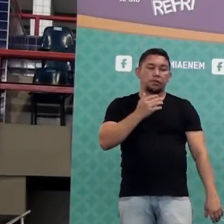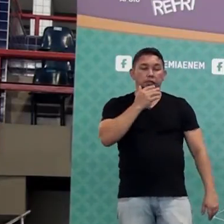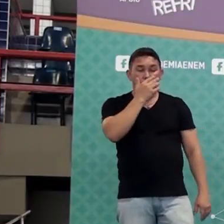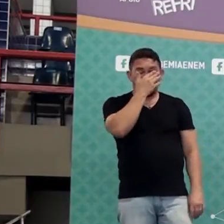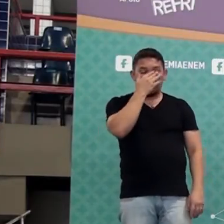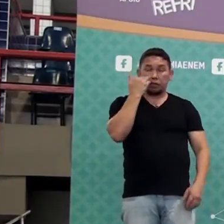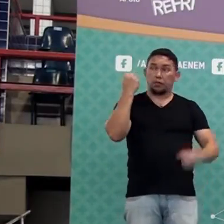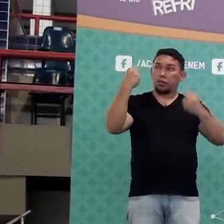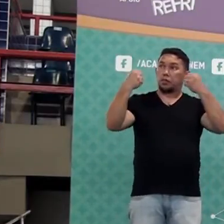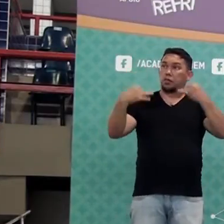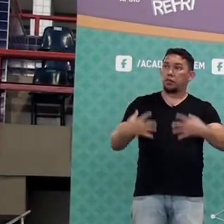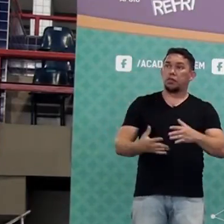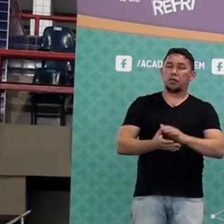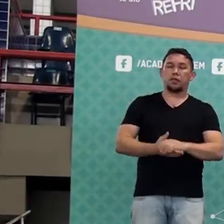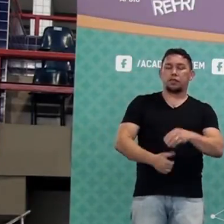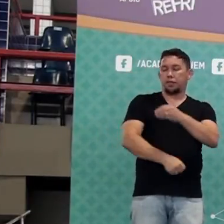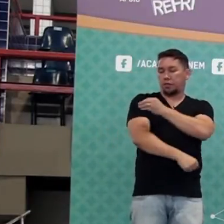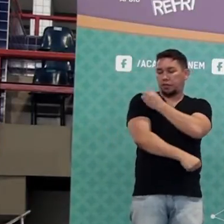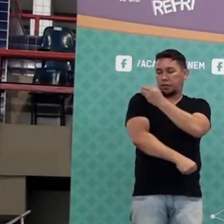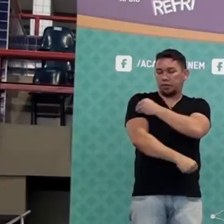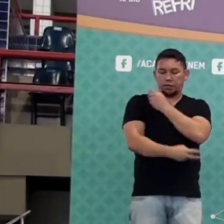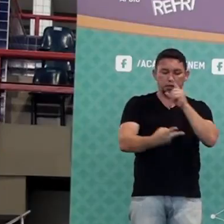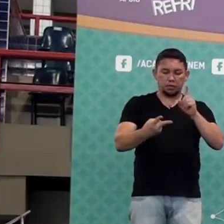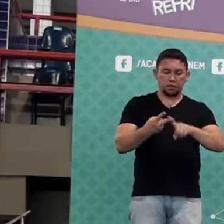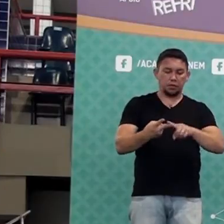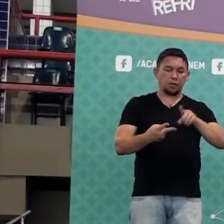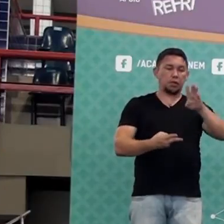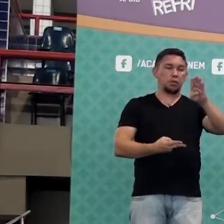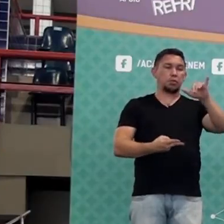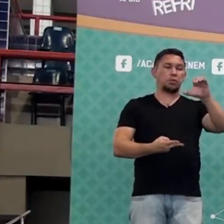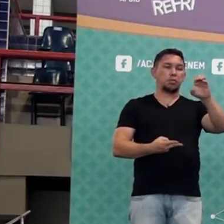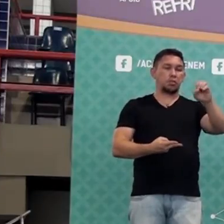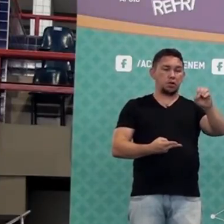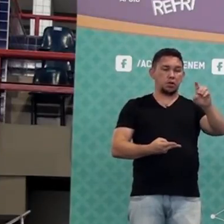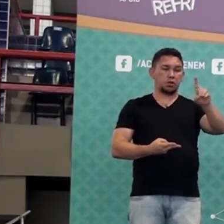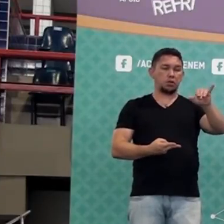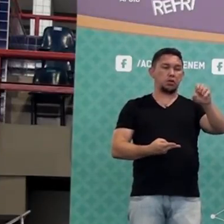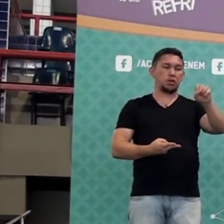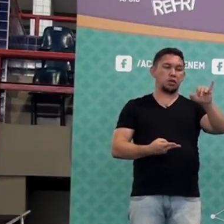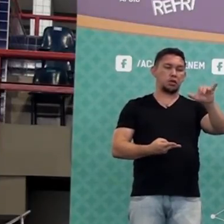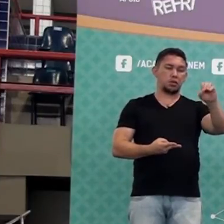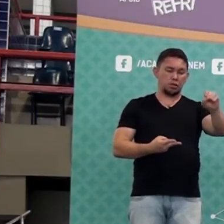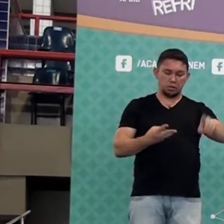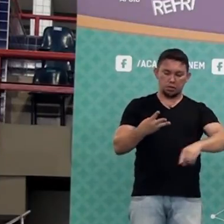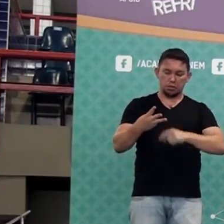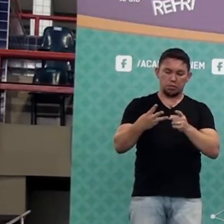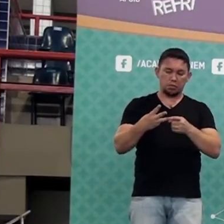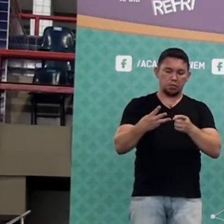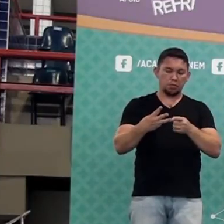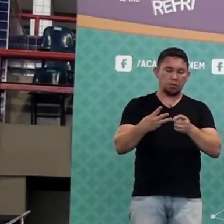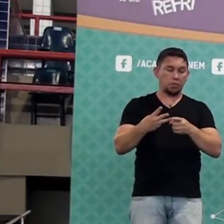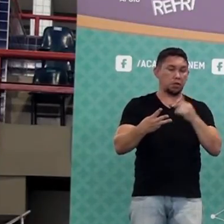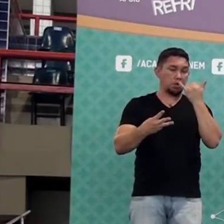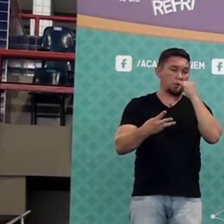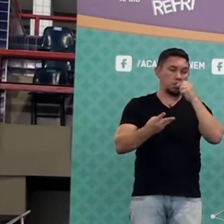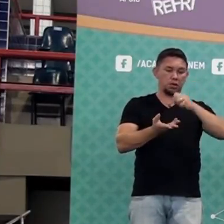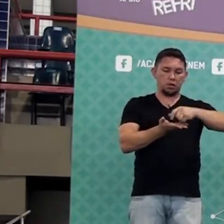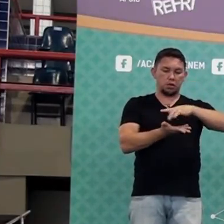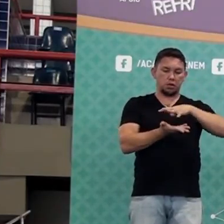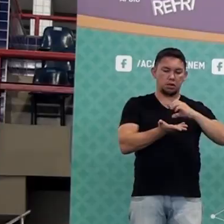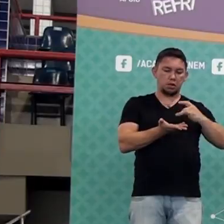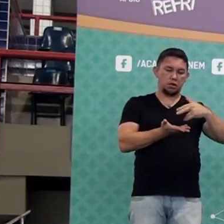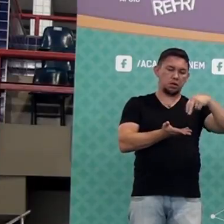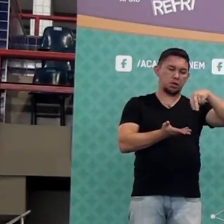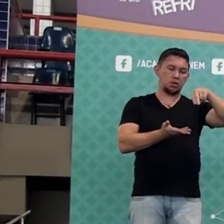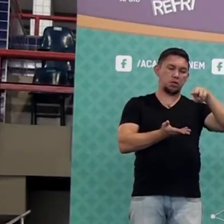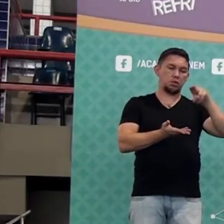Bom, já falamos de etanol, já falamos de biodiesel, já falamos de energia nuclear.